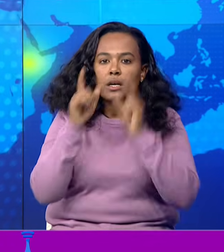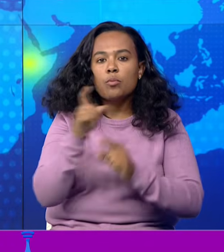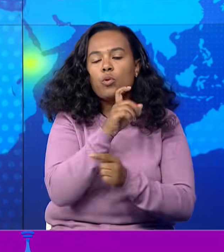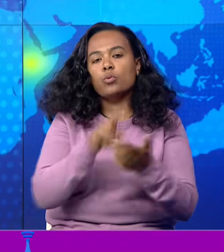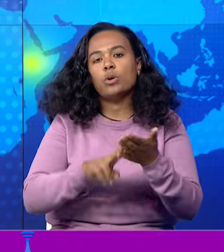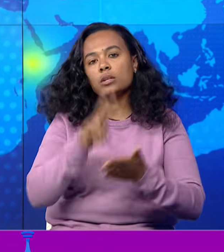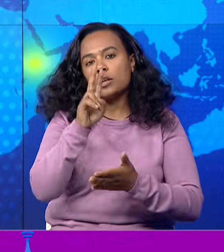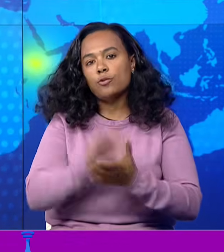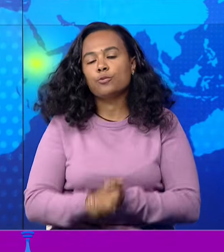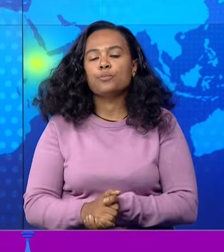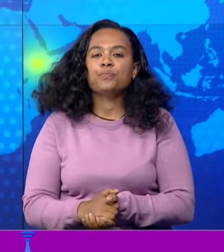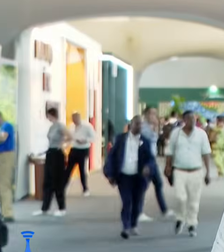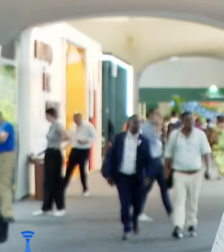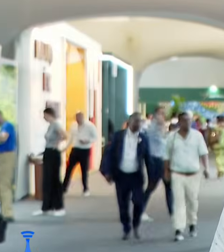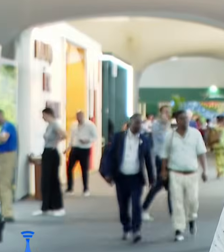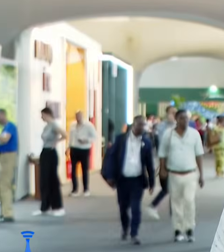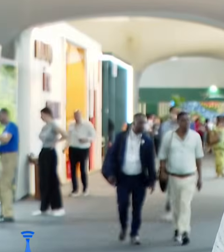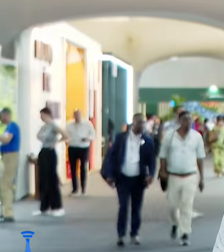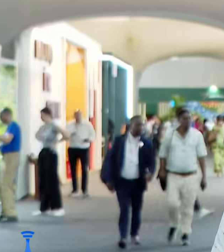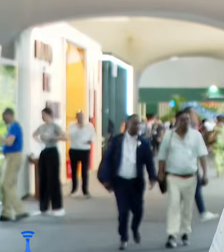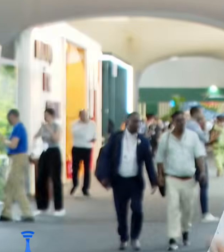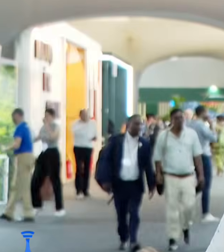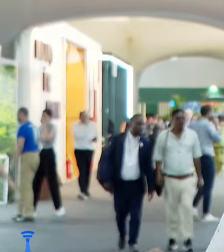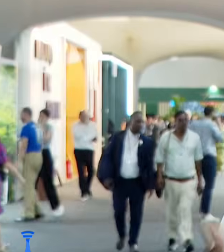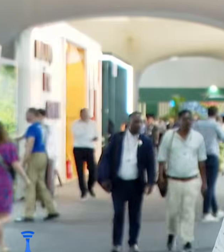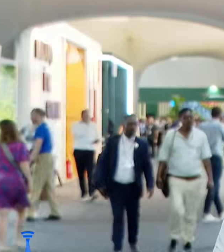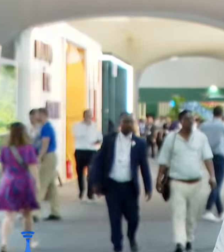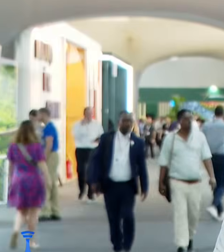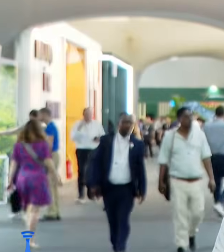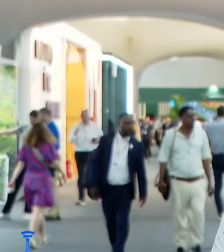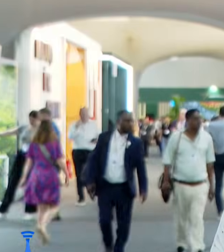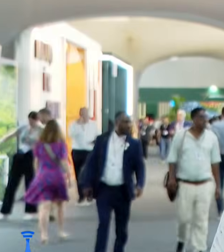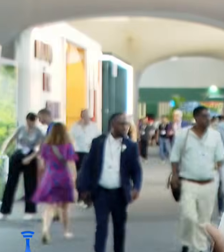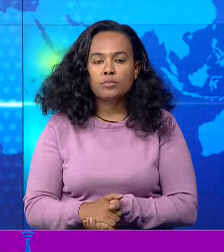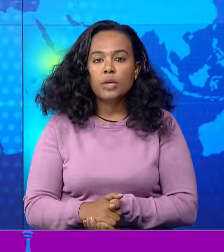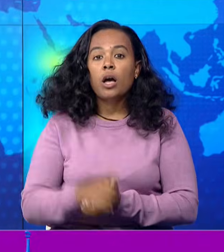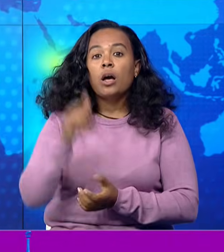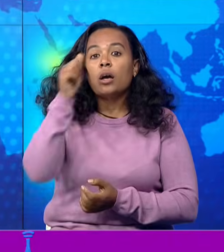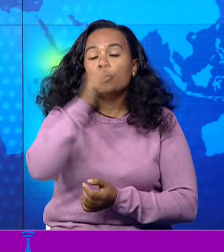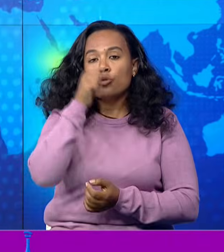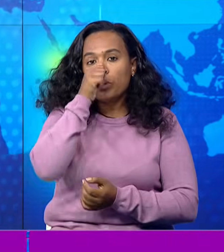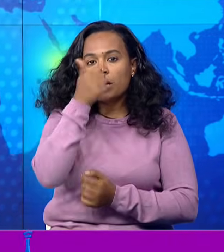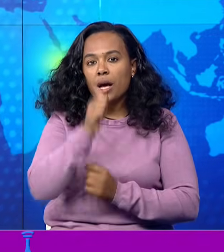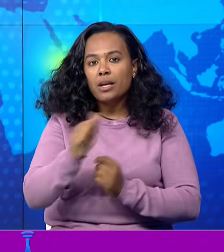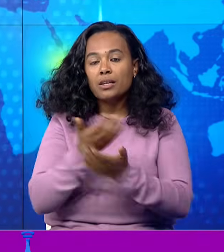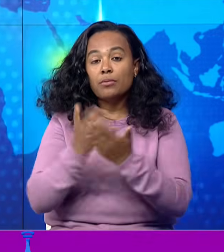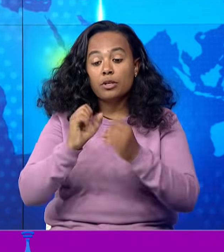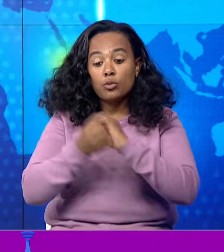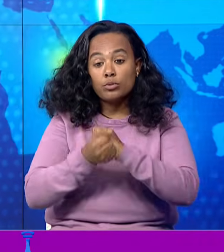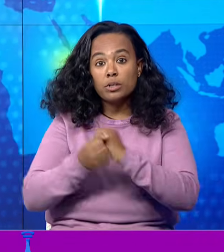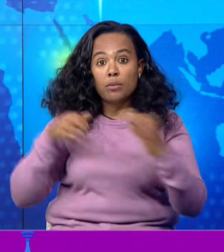ያነሳሉ። ኢትዮጵያ የአየር ንብረት ለውጥን